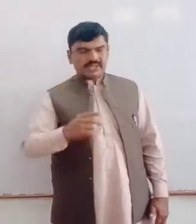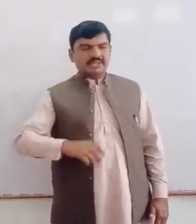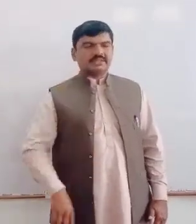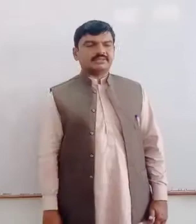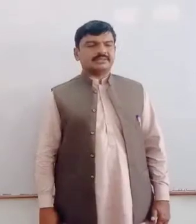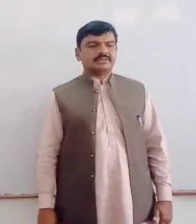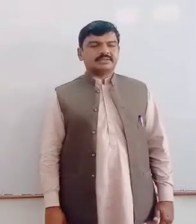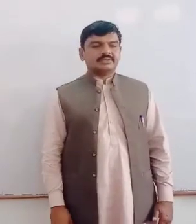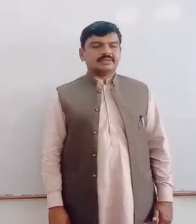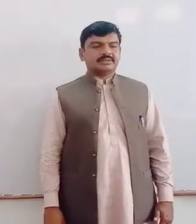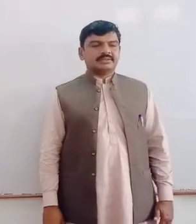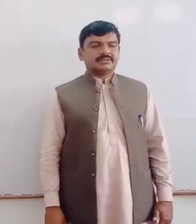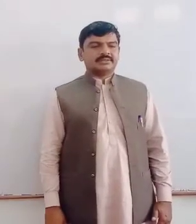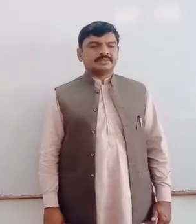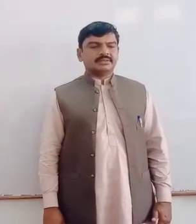ज़ियारत सुन्नत रखते